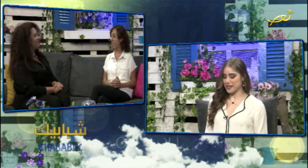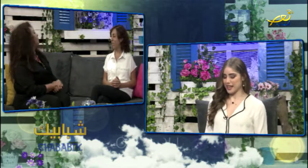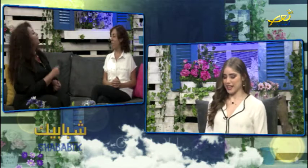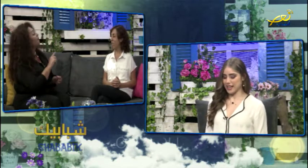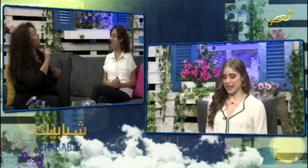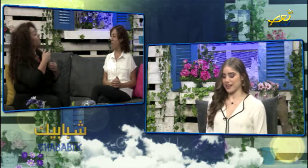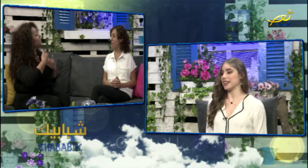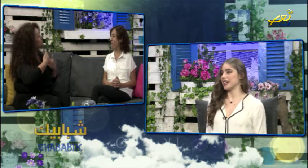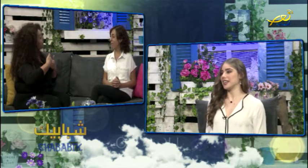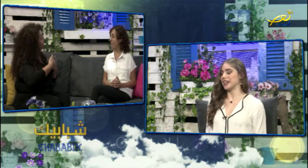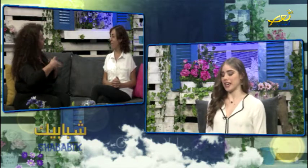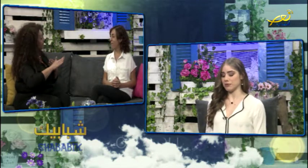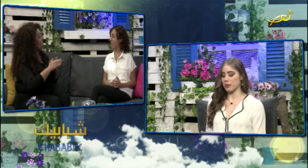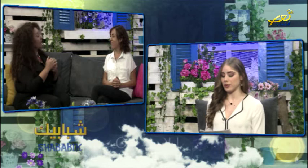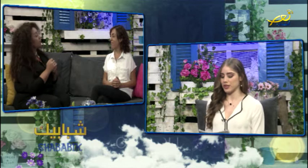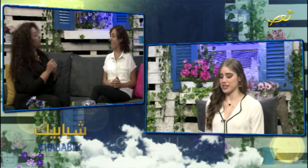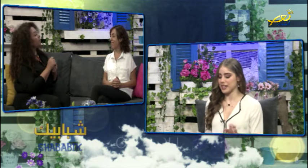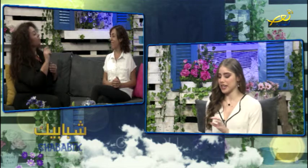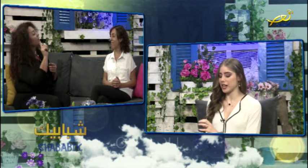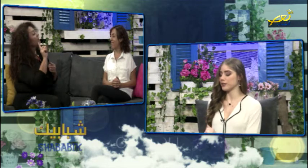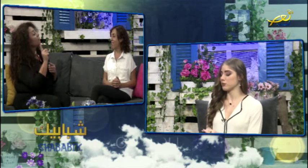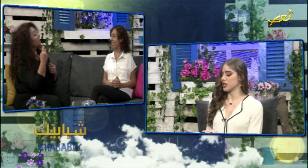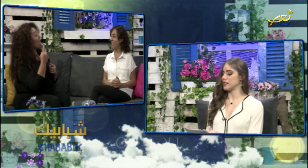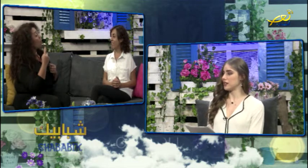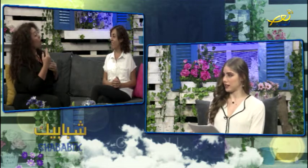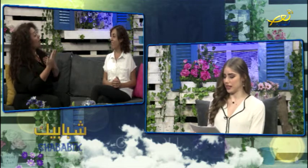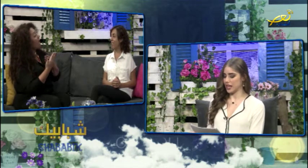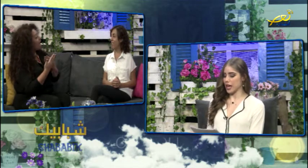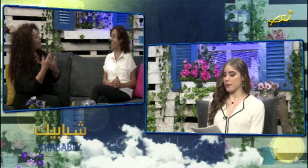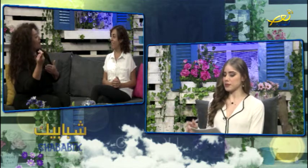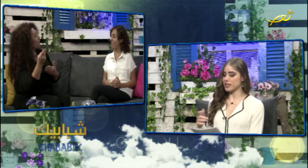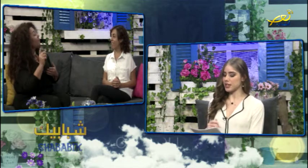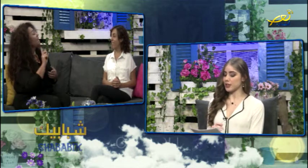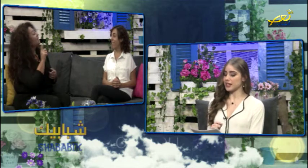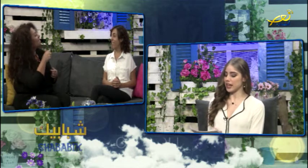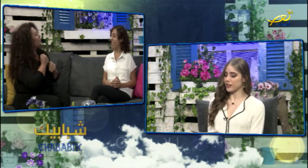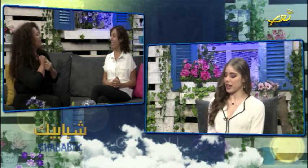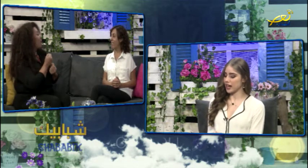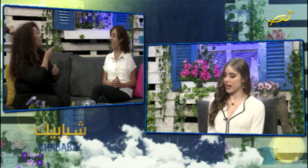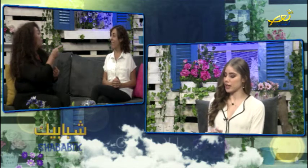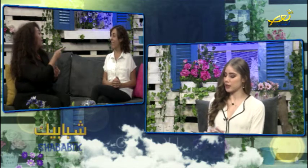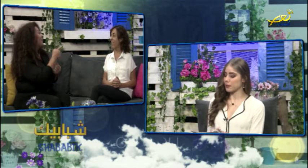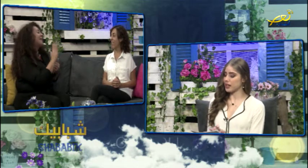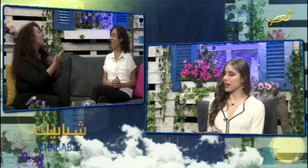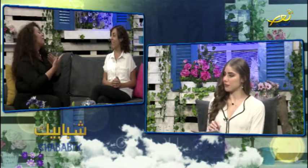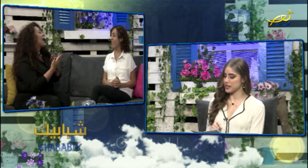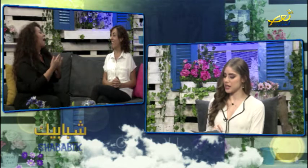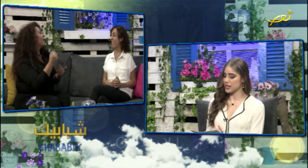بالبداية يعني أنا قد ما بقدر نسرين عرفت المشاهدين عنك، بس بفضل أنه أنت تعرفينا عن حالك وتخبرينا عن مسيرتك